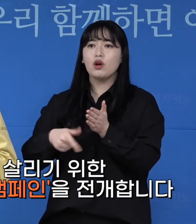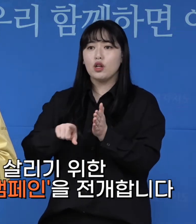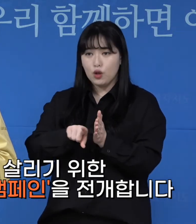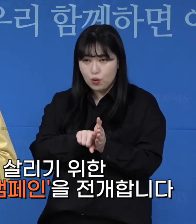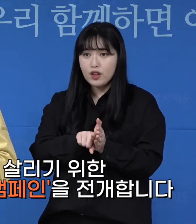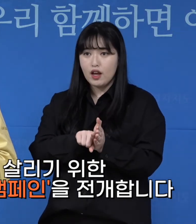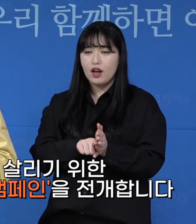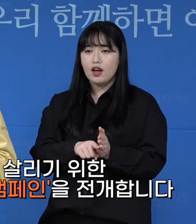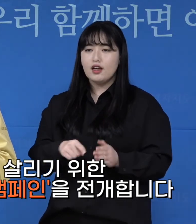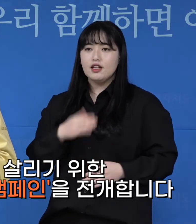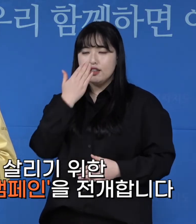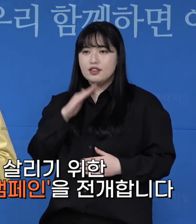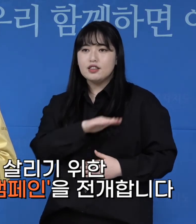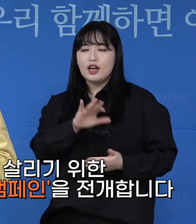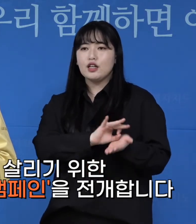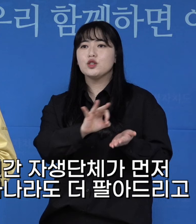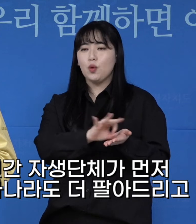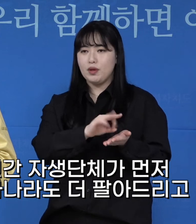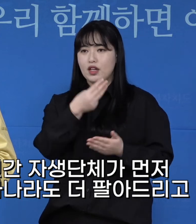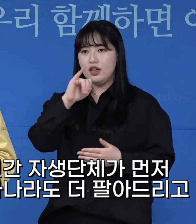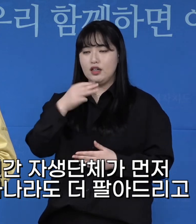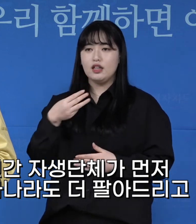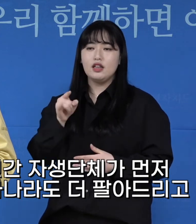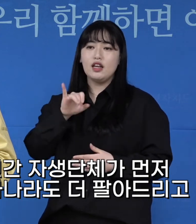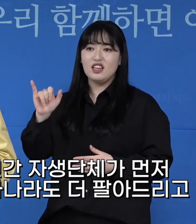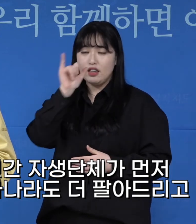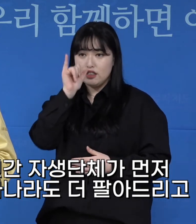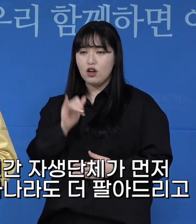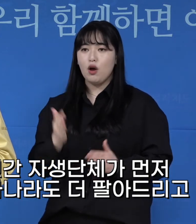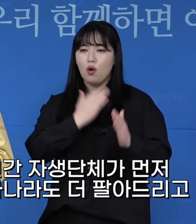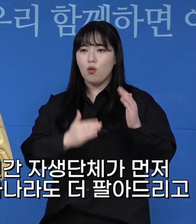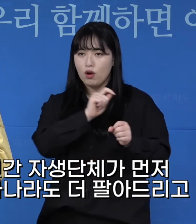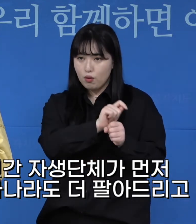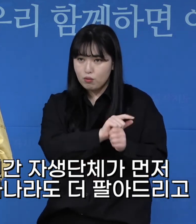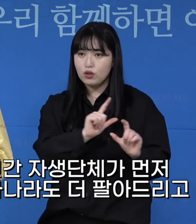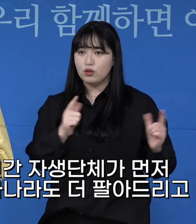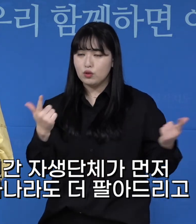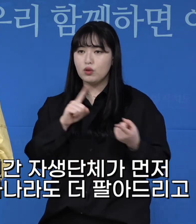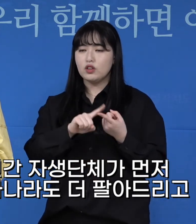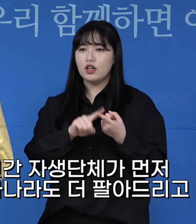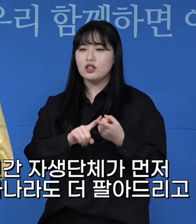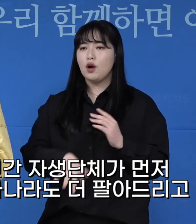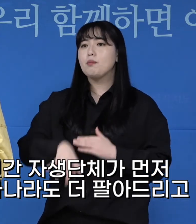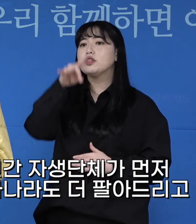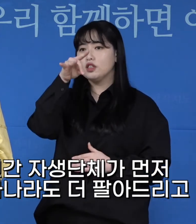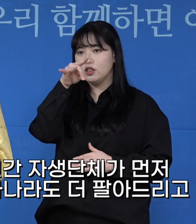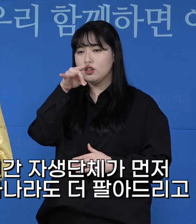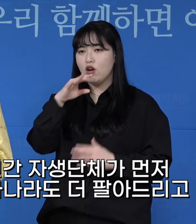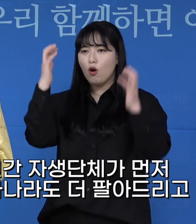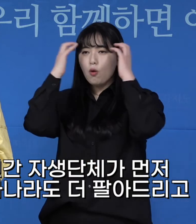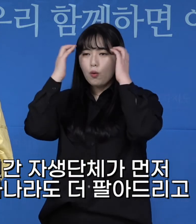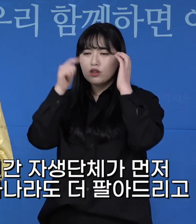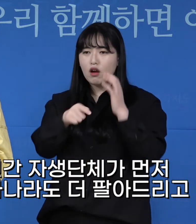릴레이 캠페인을 전개합니다. 관공서와 공기업, 민간 자생단체가 먼저 고생한